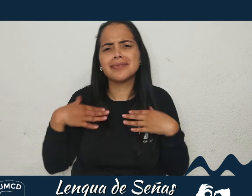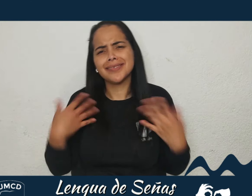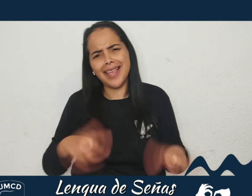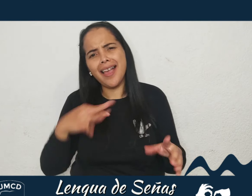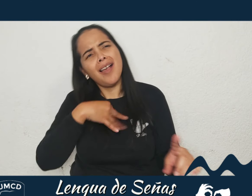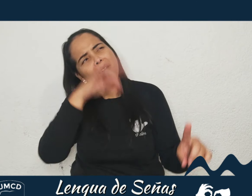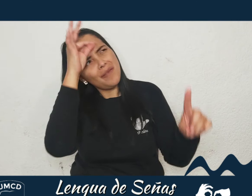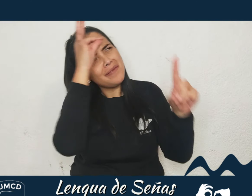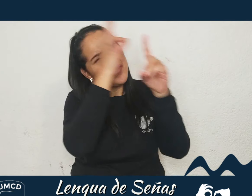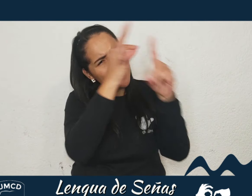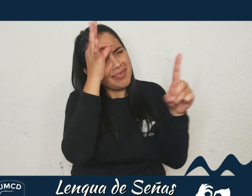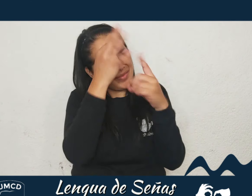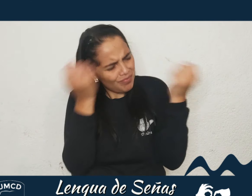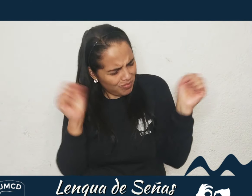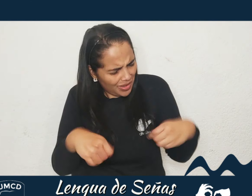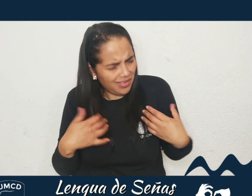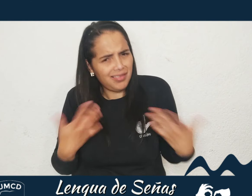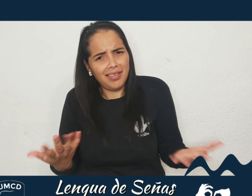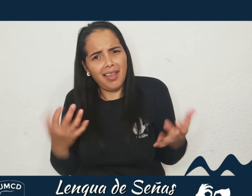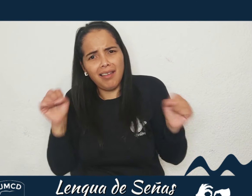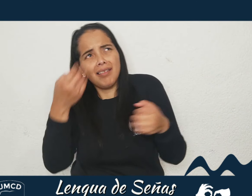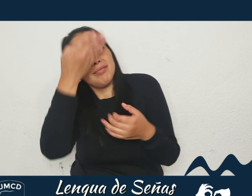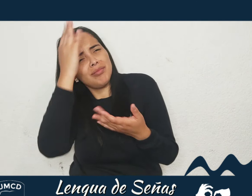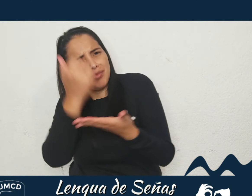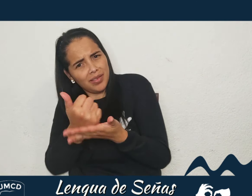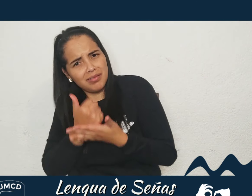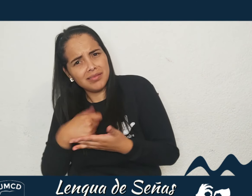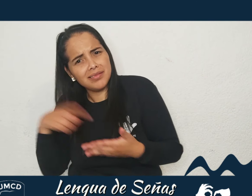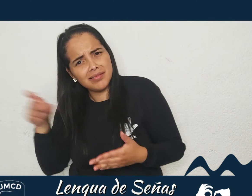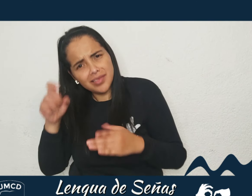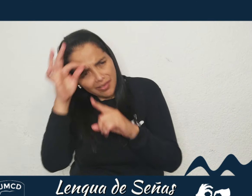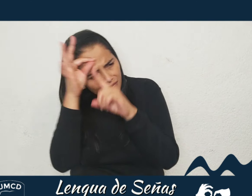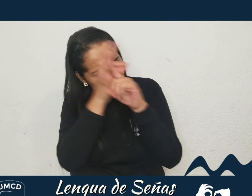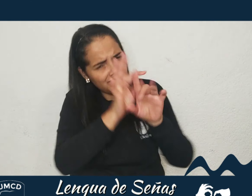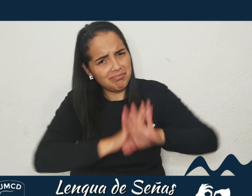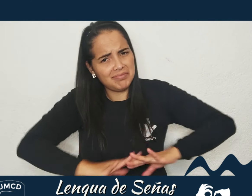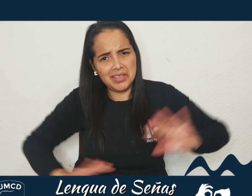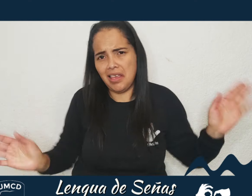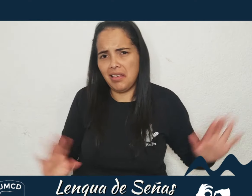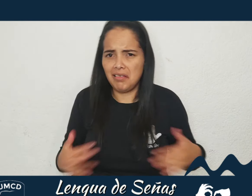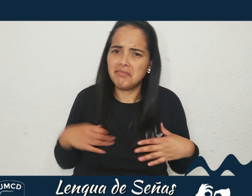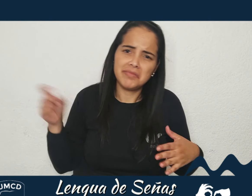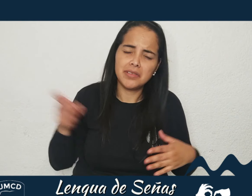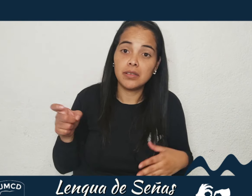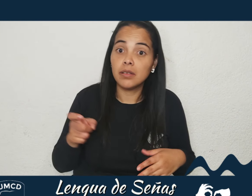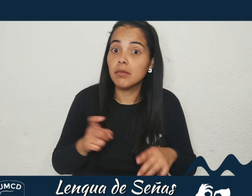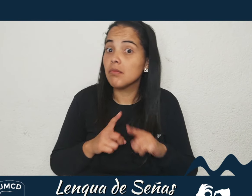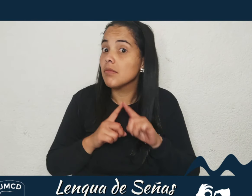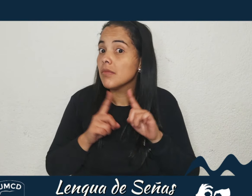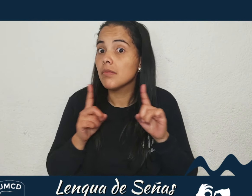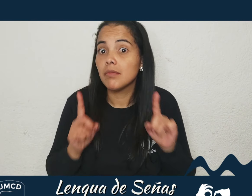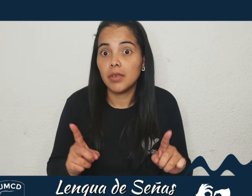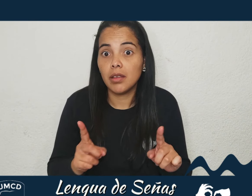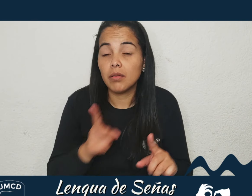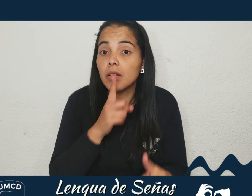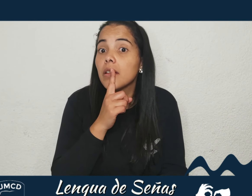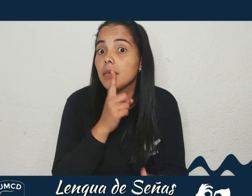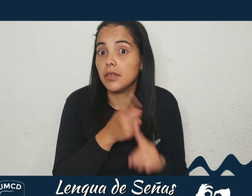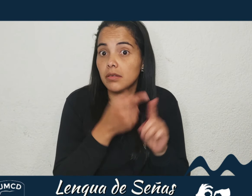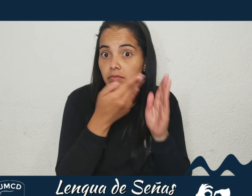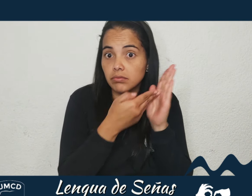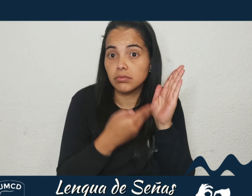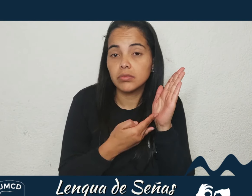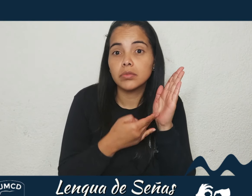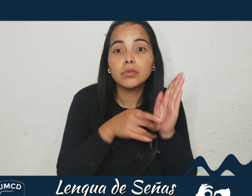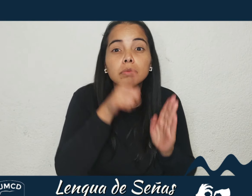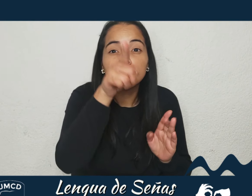tenemos fe las cosas se tienen que lograr. Y nada más que la fe es necesaria para que todo se logre. Pero la verdad es que en la verdad